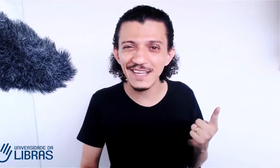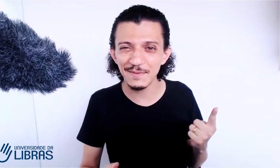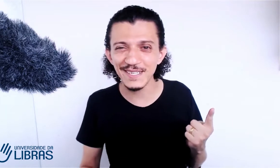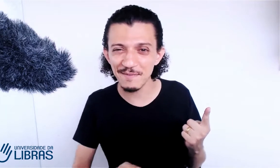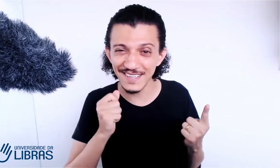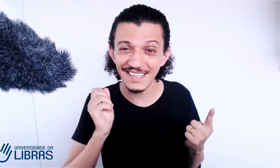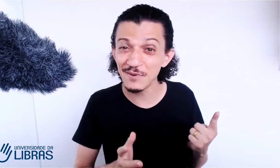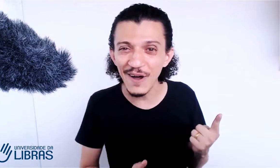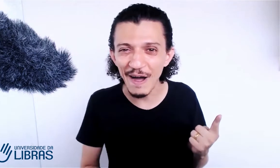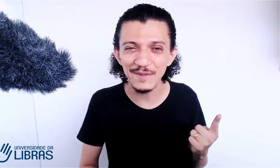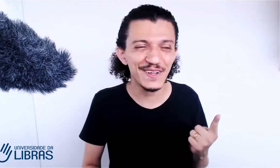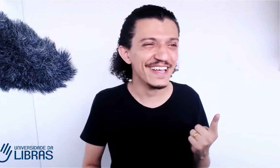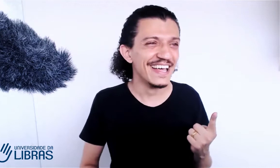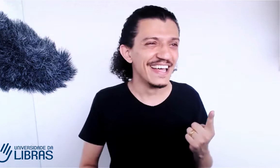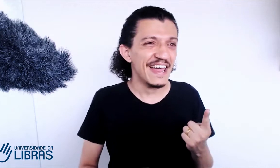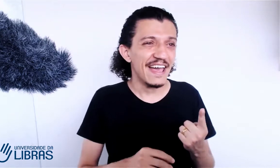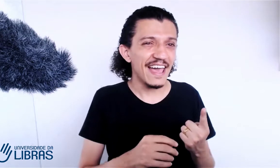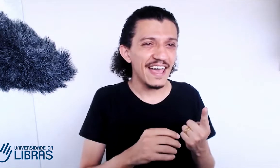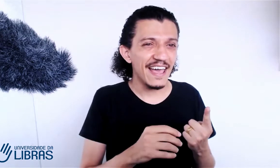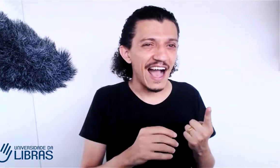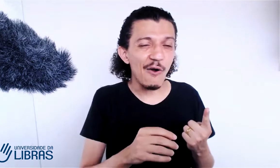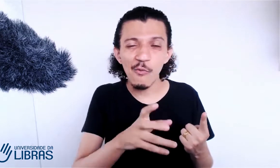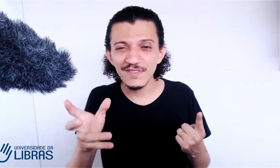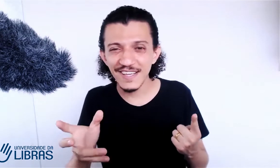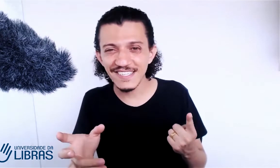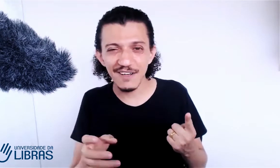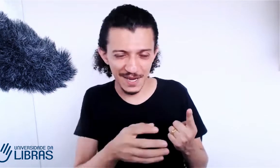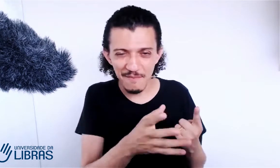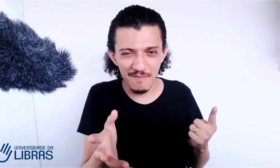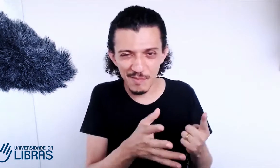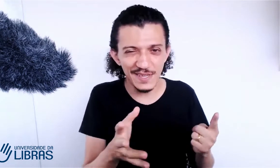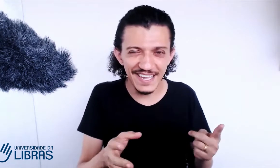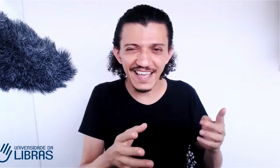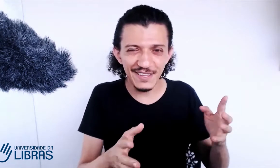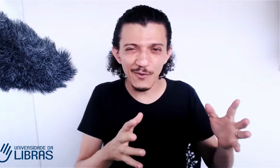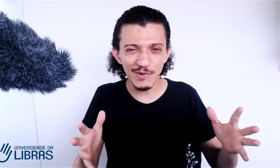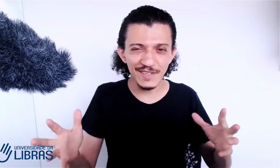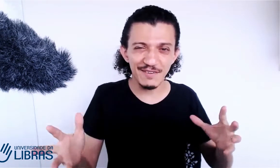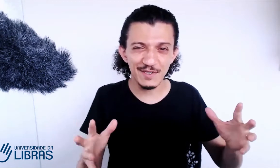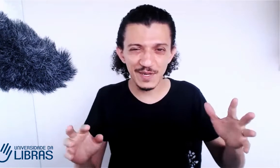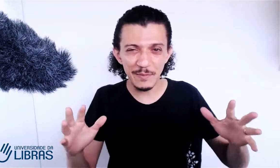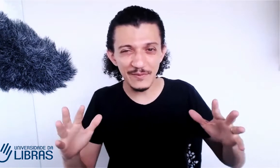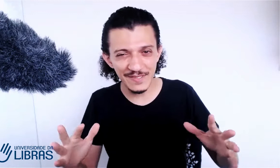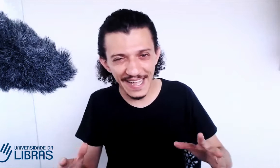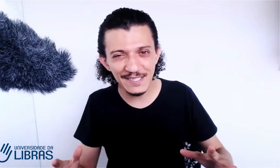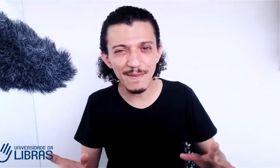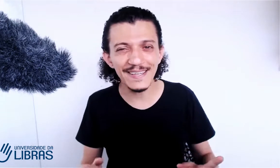por exemplo, sinaliza muito rápido. Algumas vezes eu já me policiei, então quando eu vou fazer vídeo, por exemplo, eu sinalizo mais